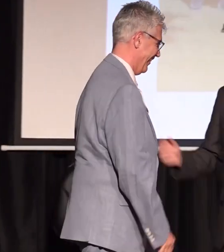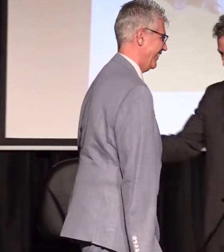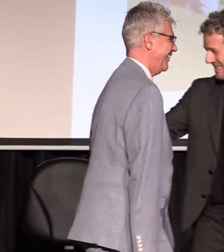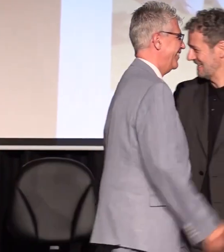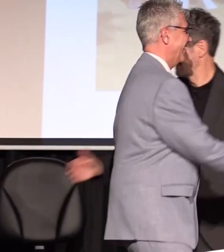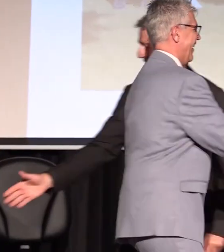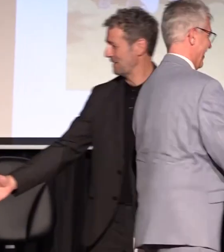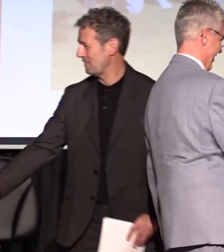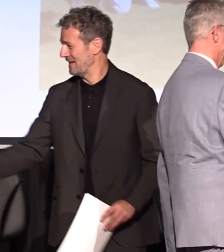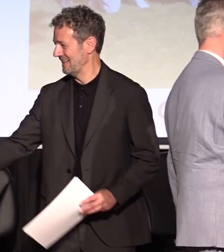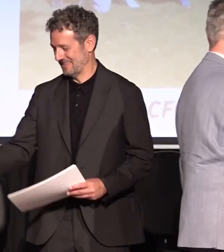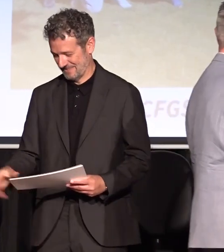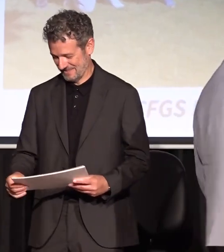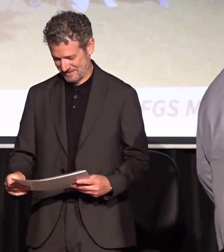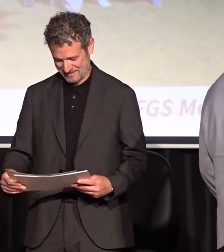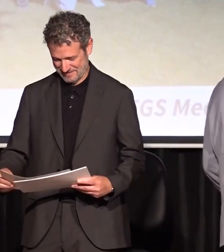Vinyes i David Vivas.